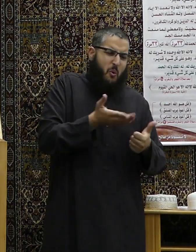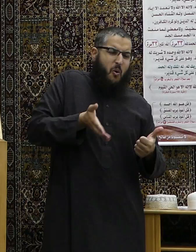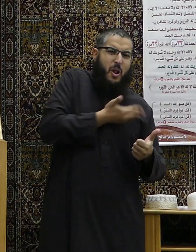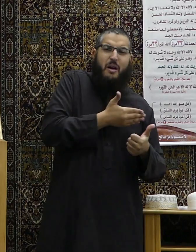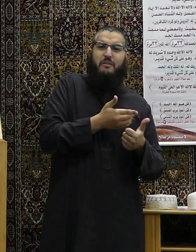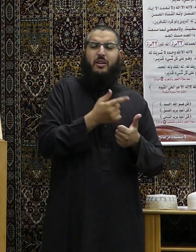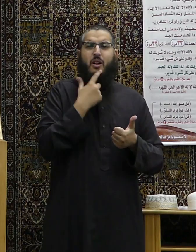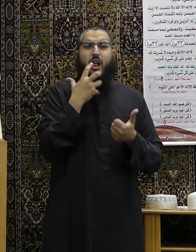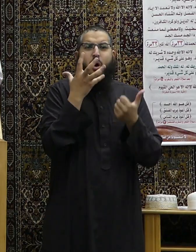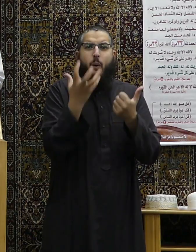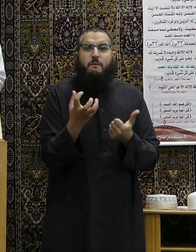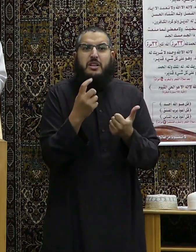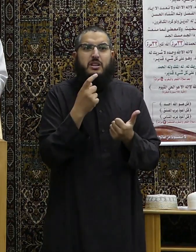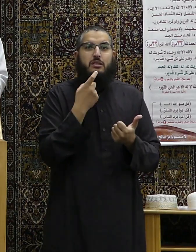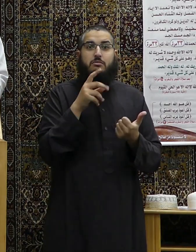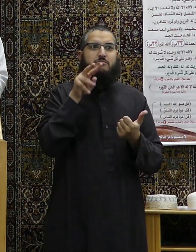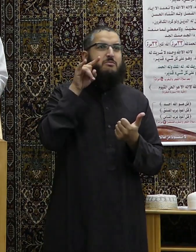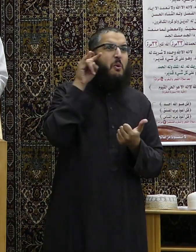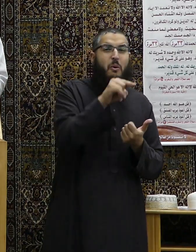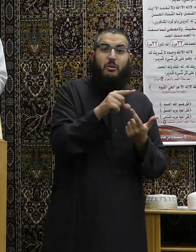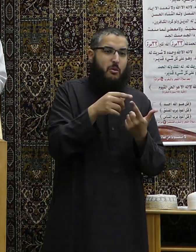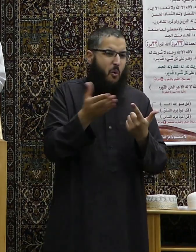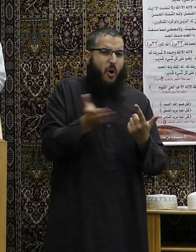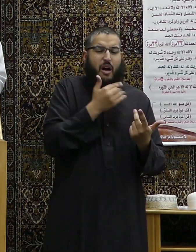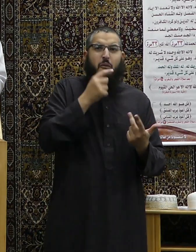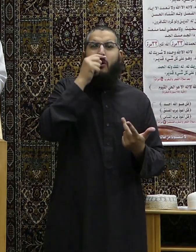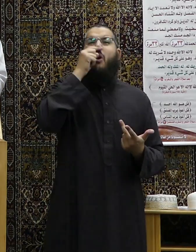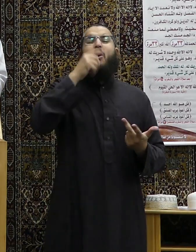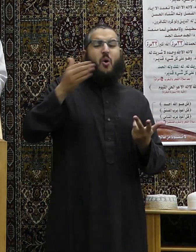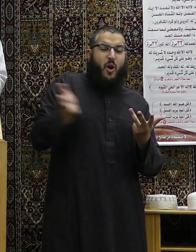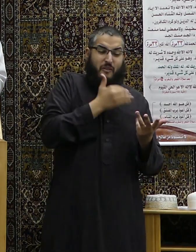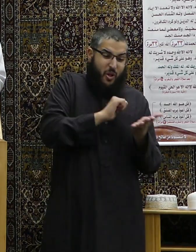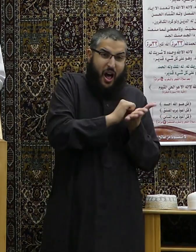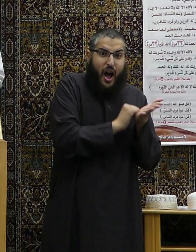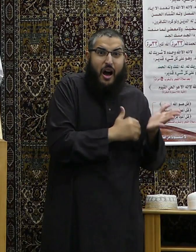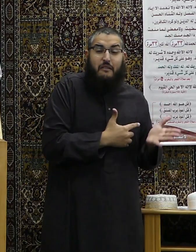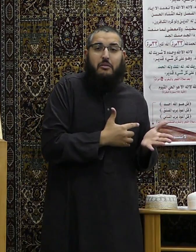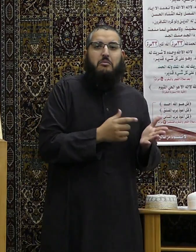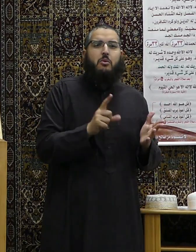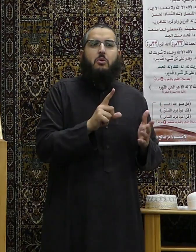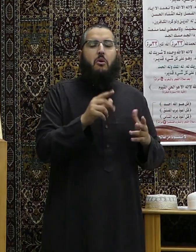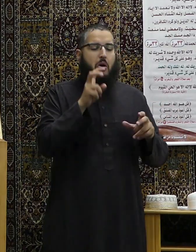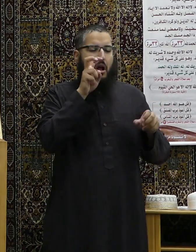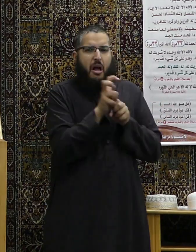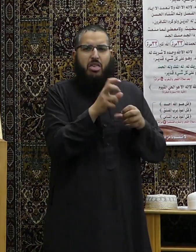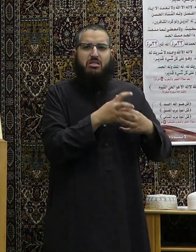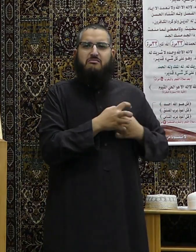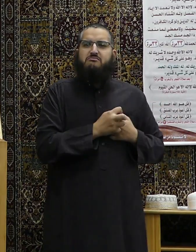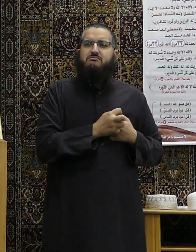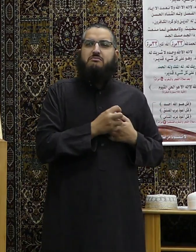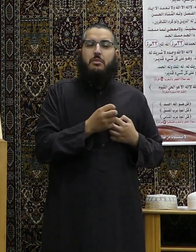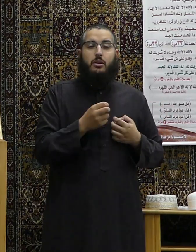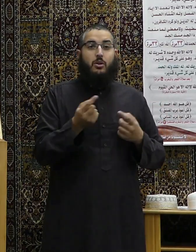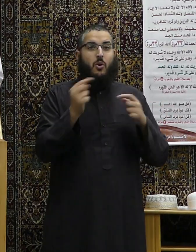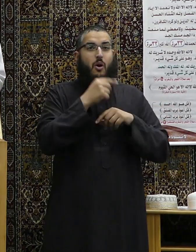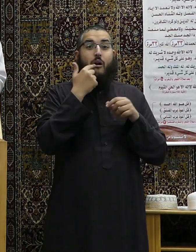de l'envie, de l'hasad, de l'orgueil, etc., on ne nettoie pas le cœur. Au lieu de